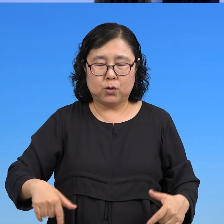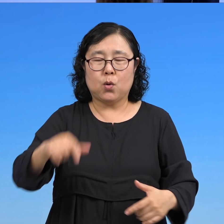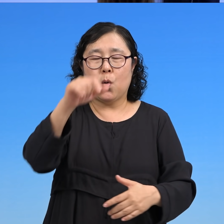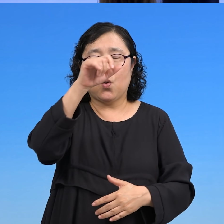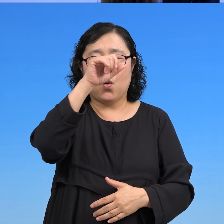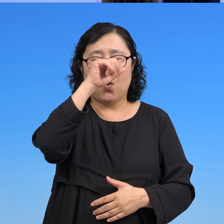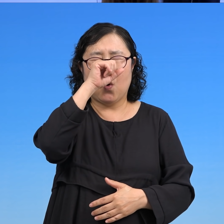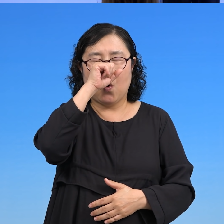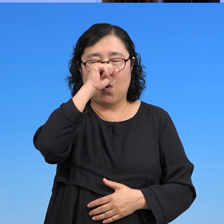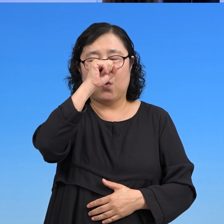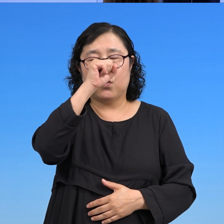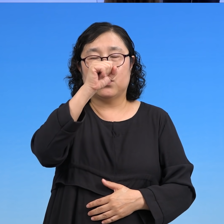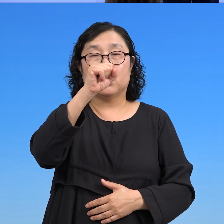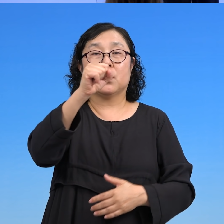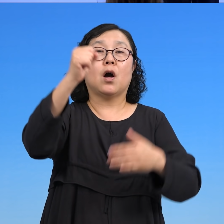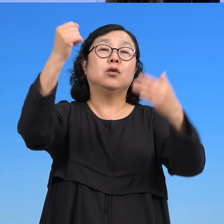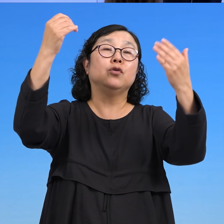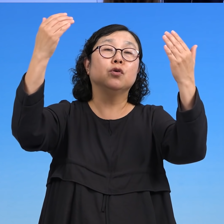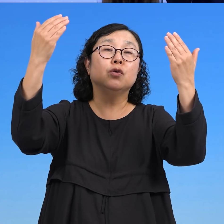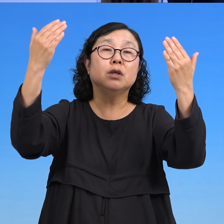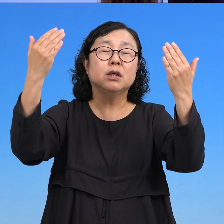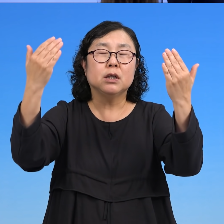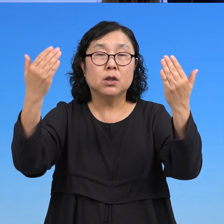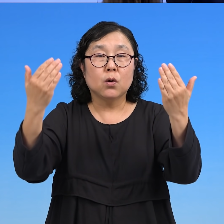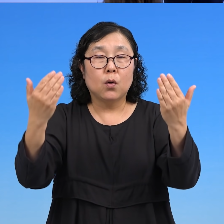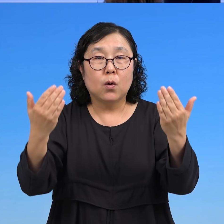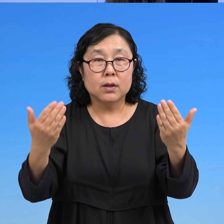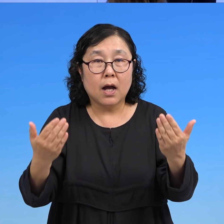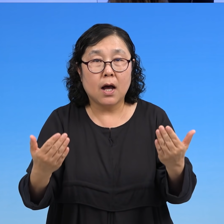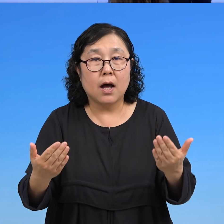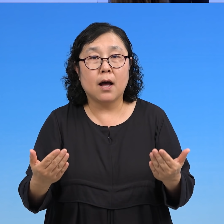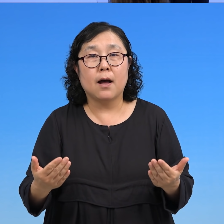항상 좋은 것 주시도다